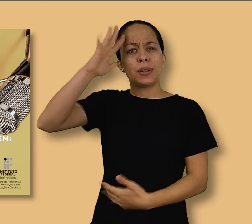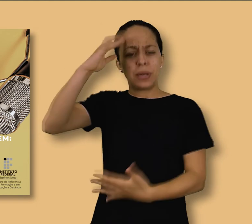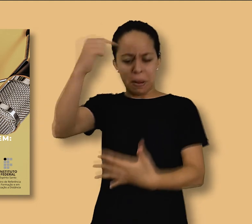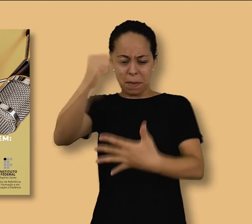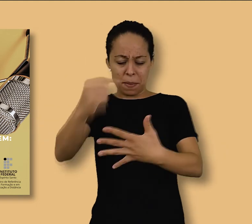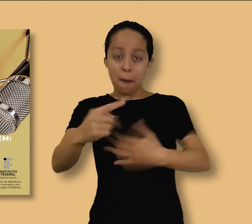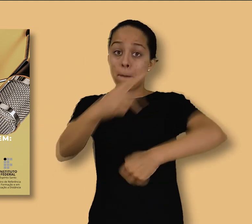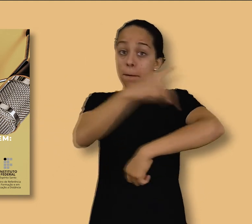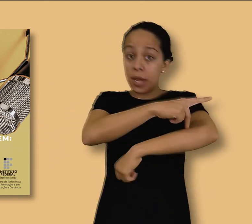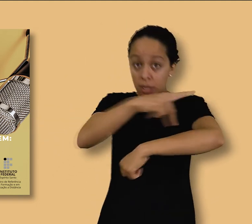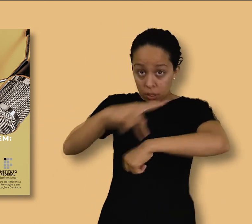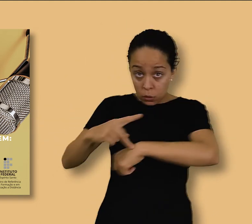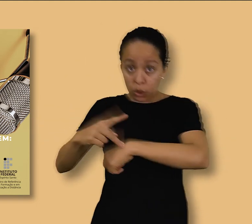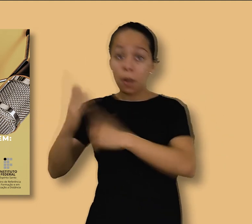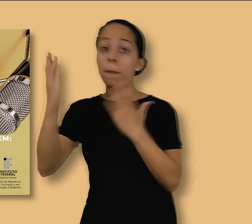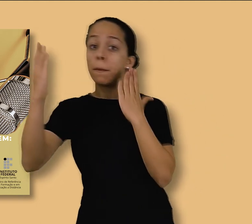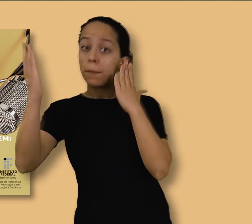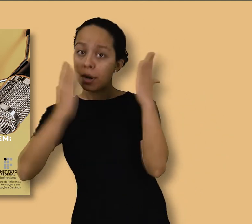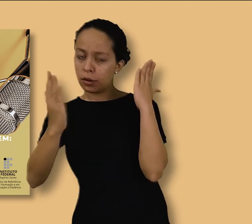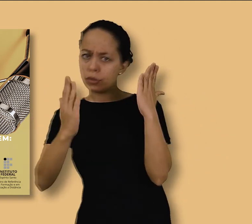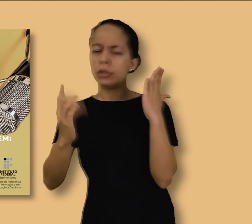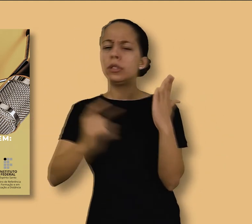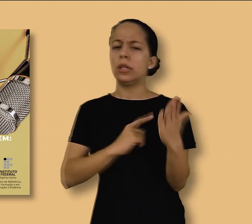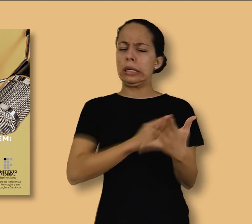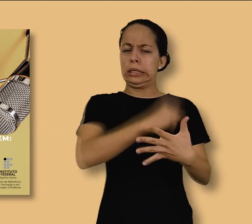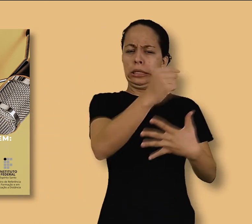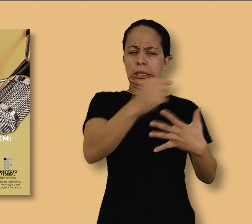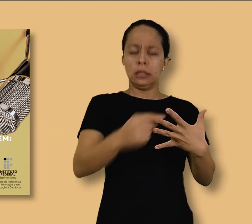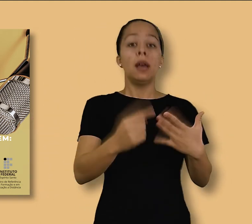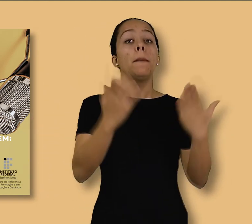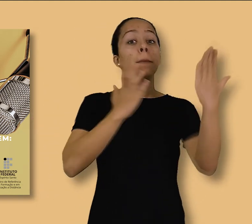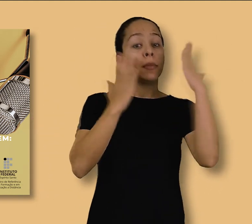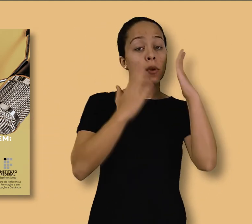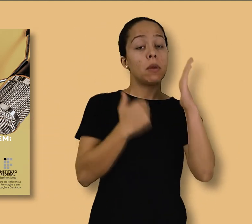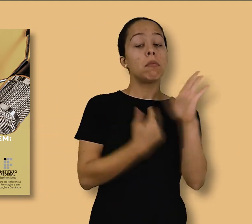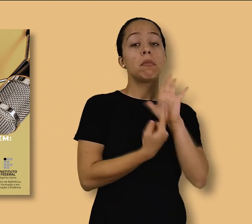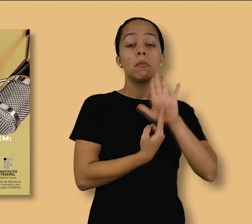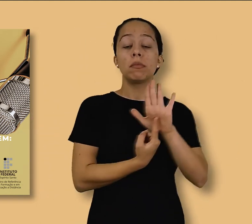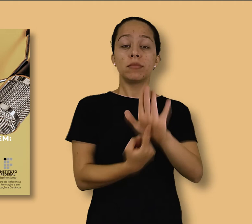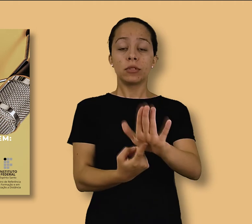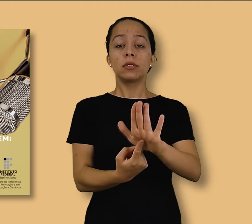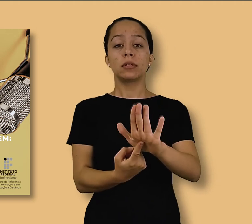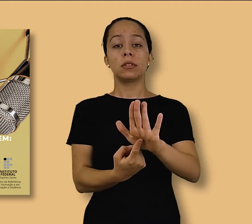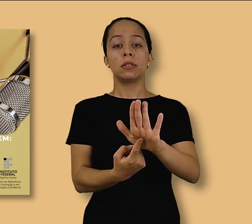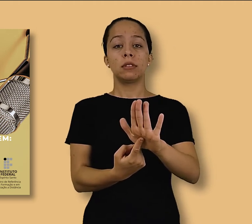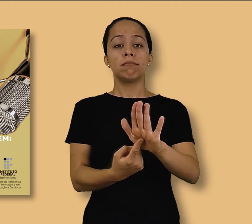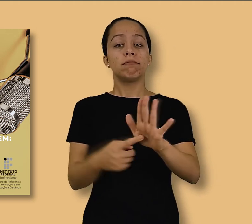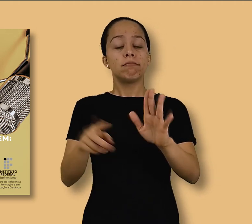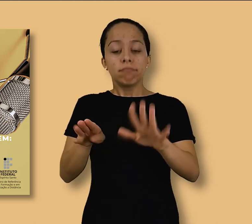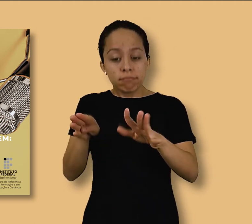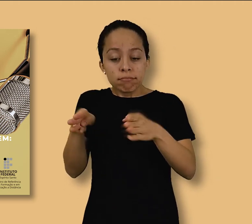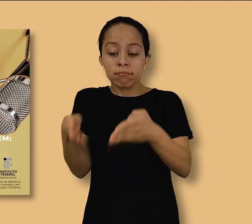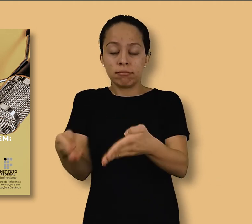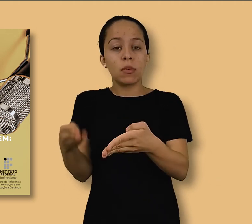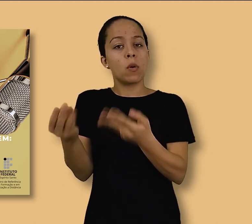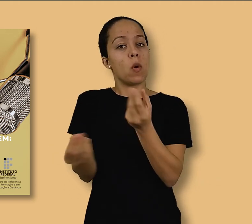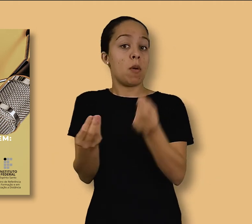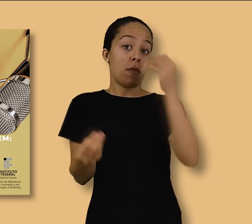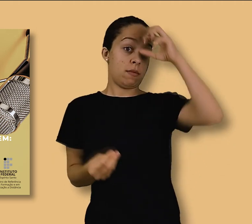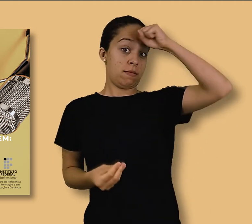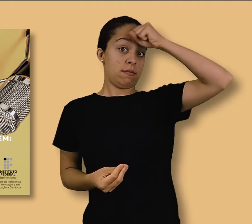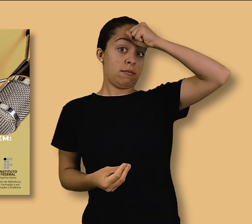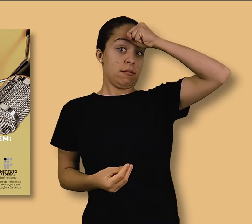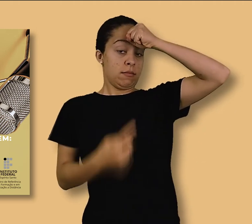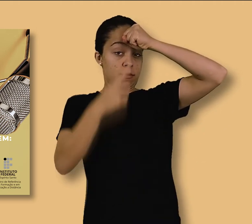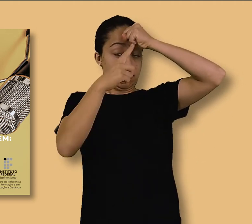também né E aí eu vou citar algumas teorias psicológicas que se debruçam um pouco sobre a